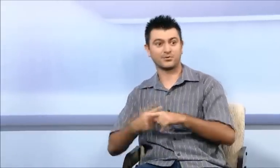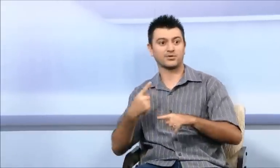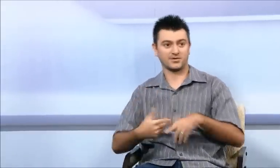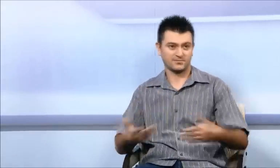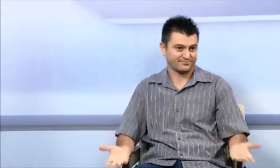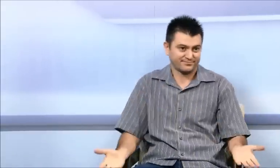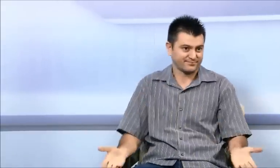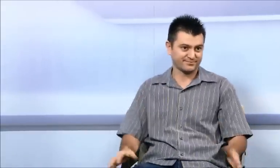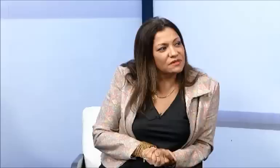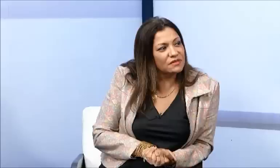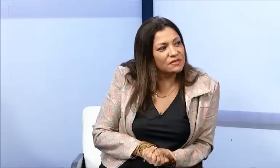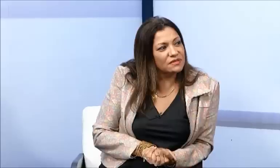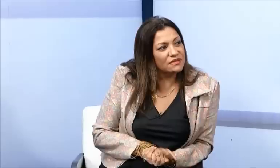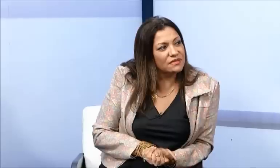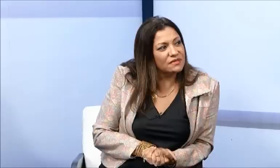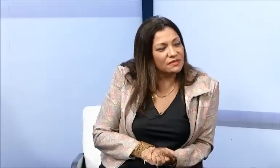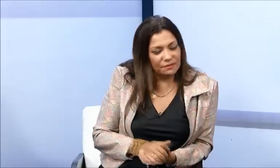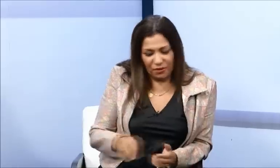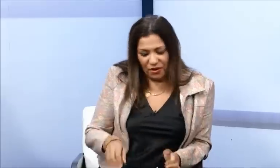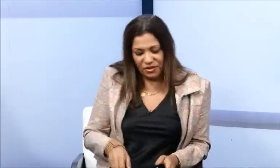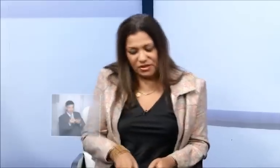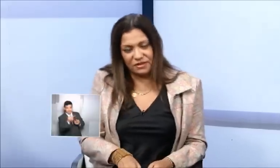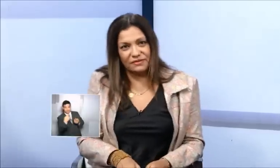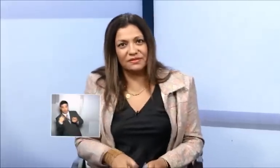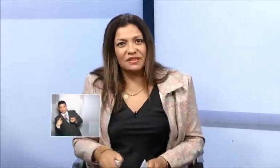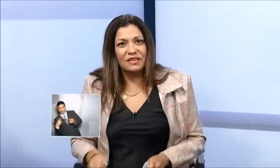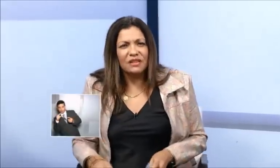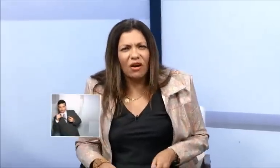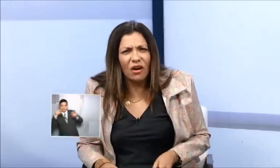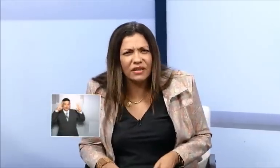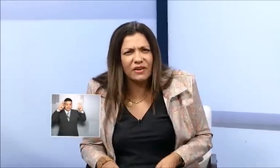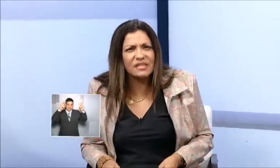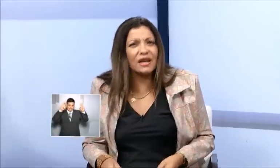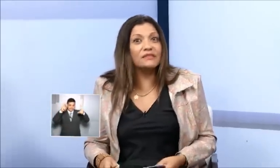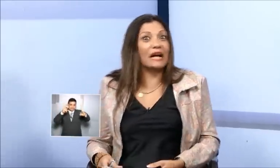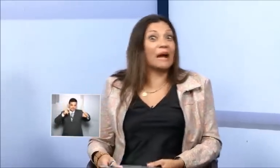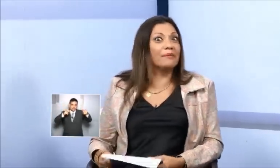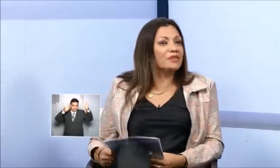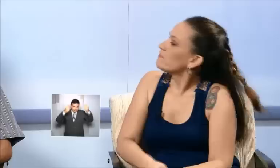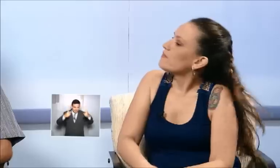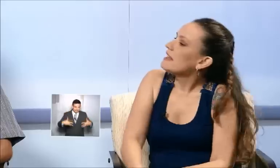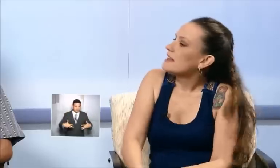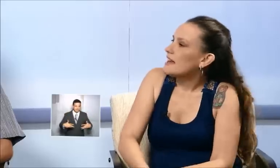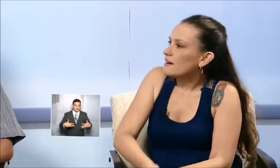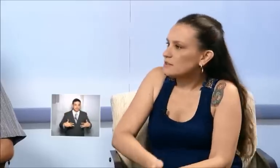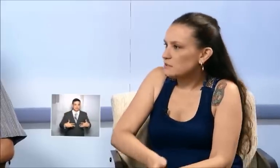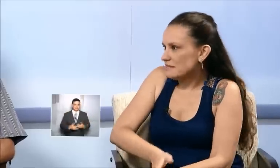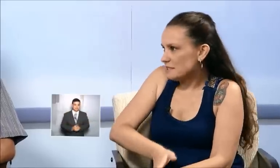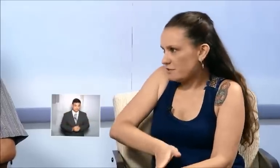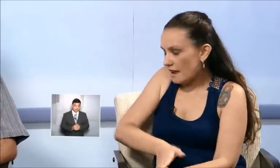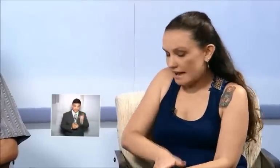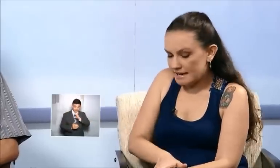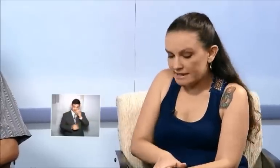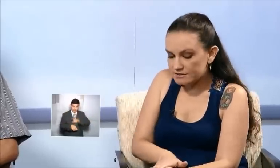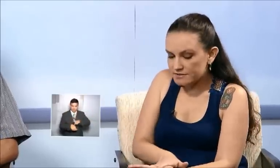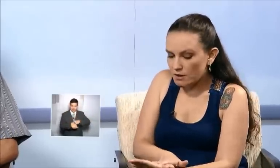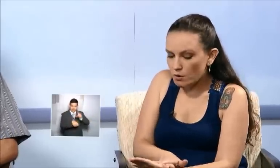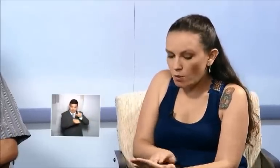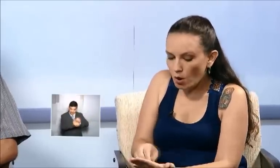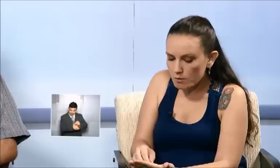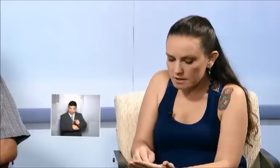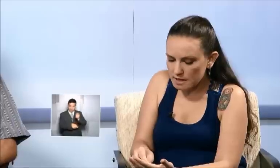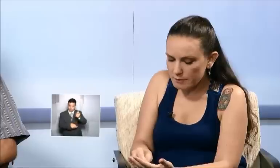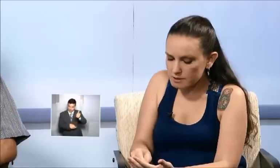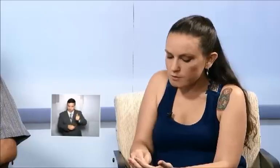Eu queria isso. voltar um pouquinho, se eu puder, Pode. na questão que você Ó, estava tá quase perguntando. tá acabando o nosso tempo, É rapidinho. que eu acho importante falar, né? Ah. Você